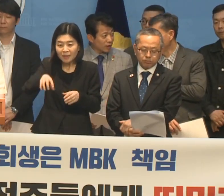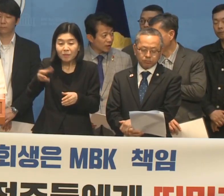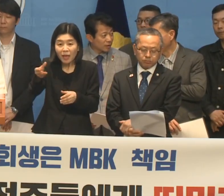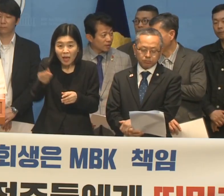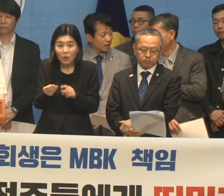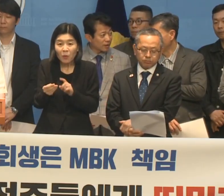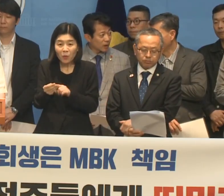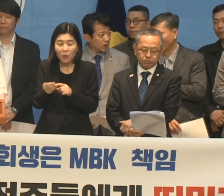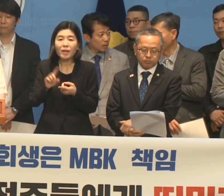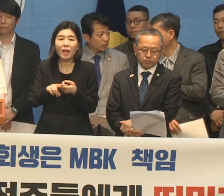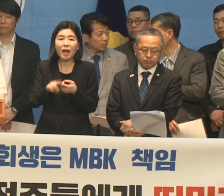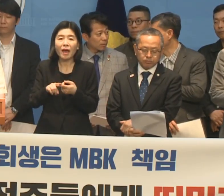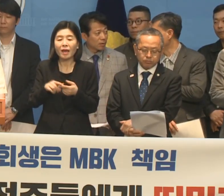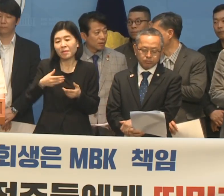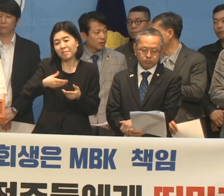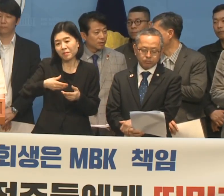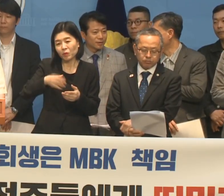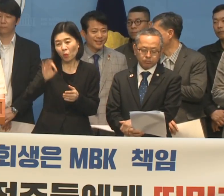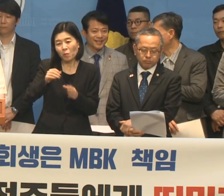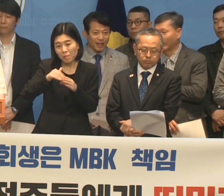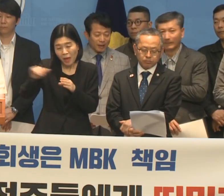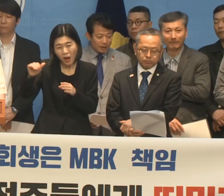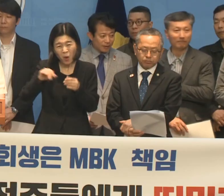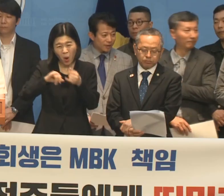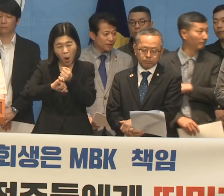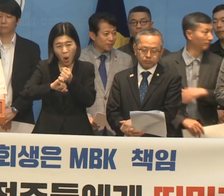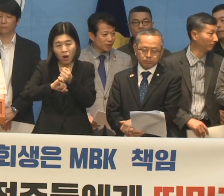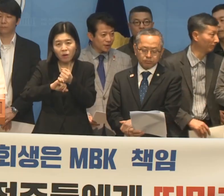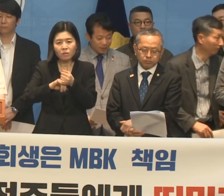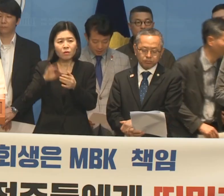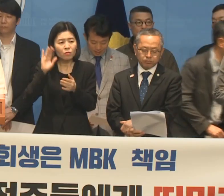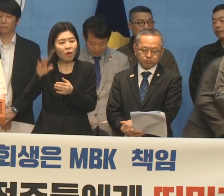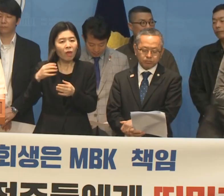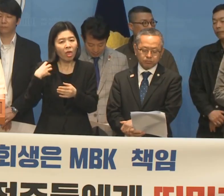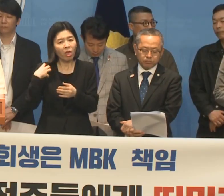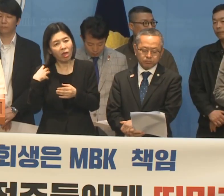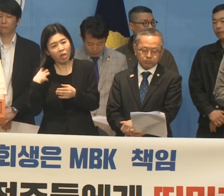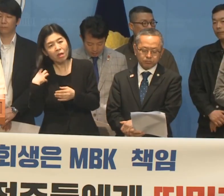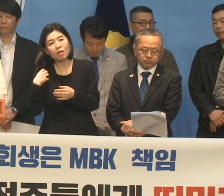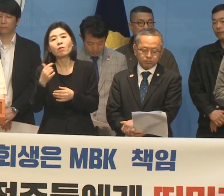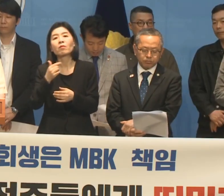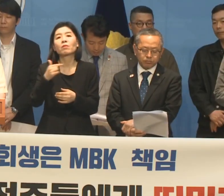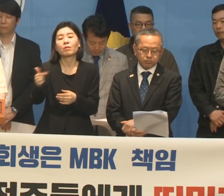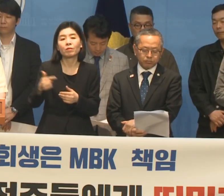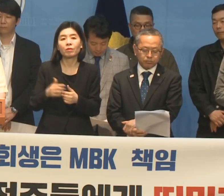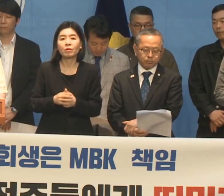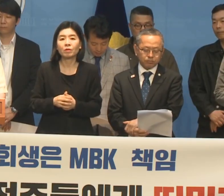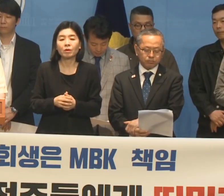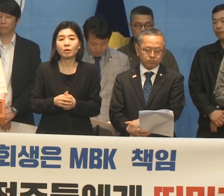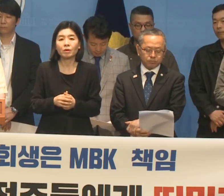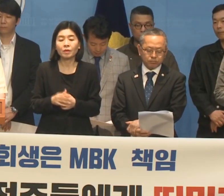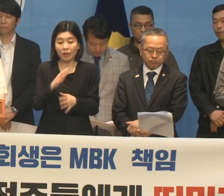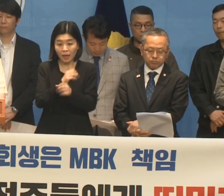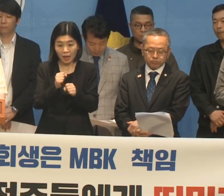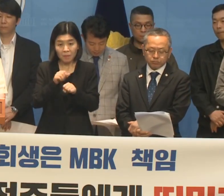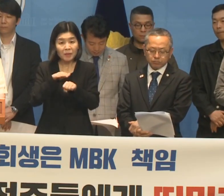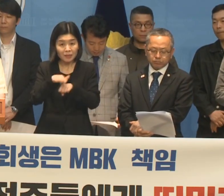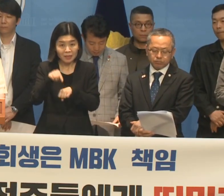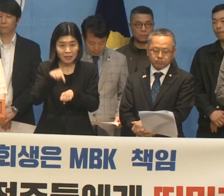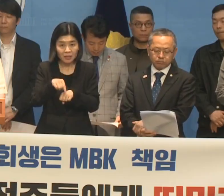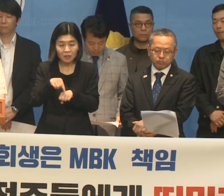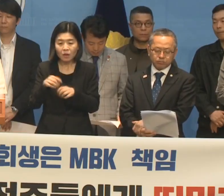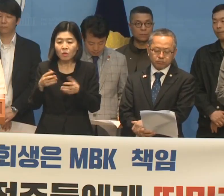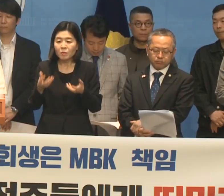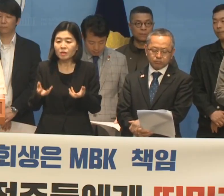계약이 유지된다면 향후 점주들에게 막대한 임대료 부담이 제기될 수밖에 없는 상황입니다. 이 계약 방식은